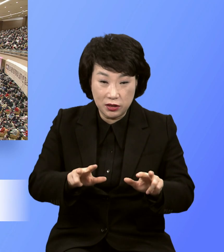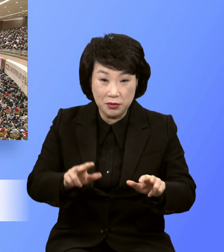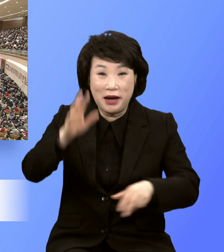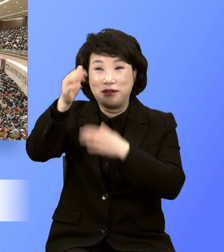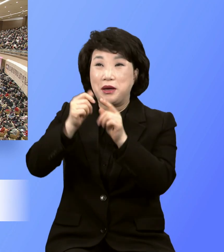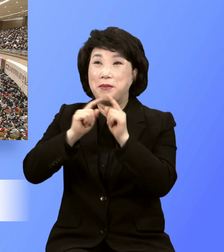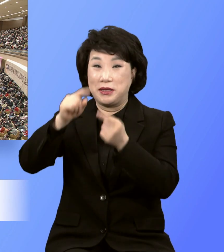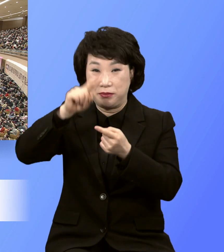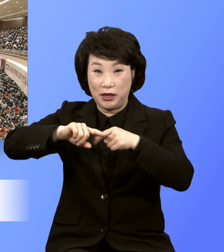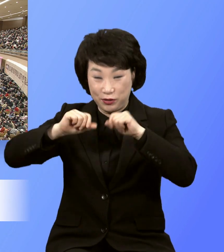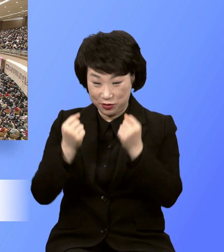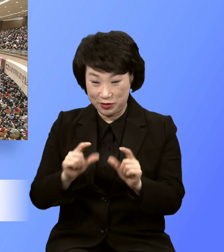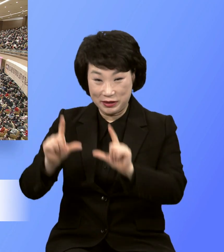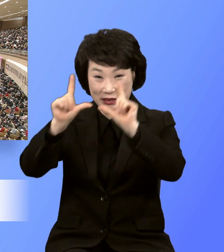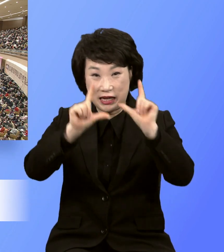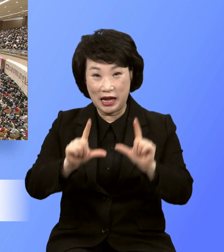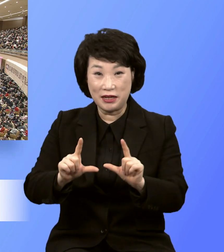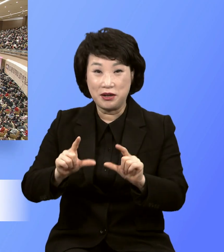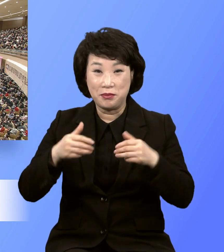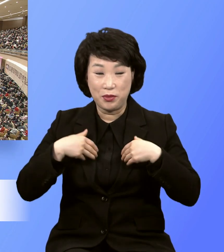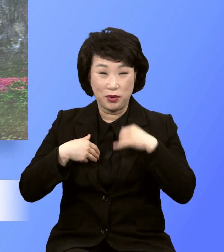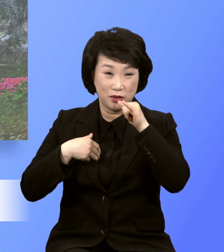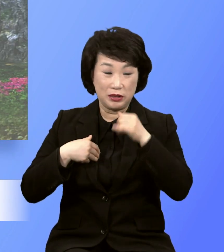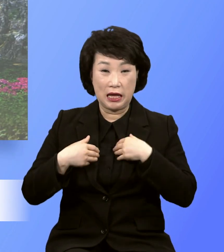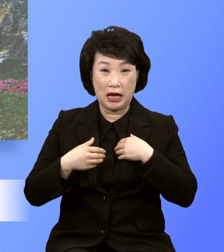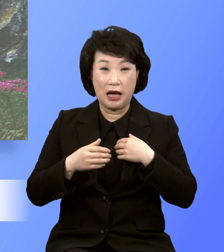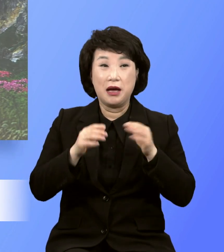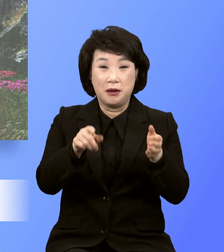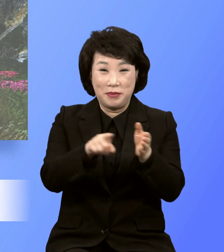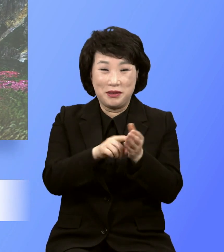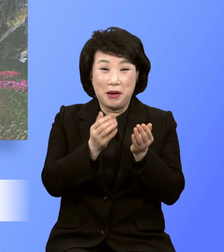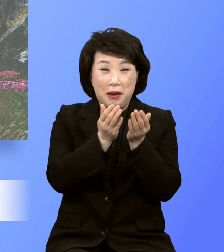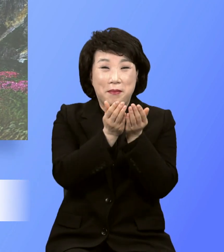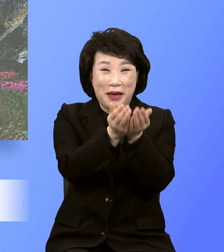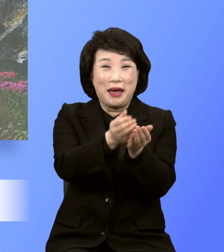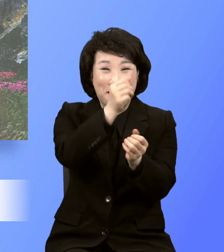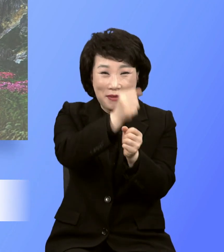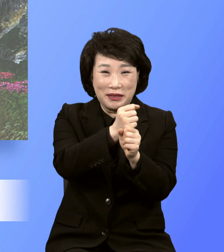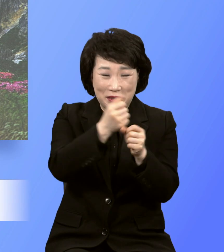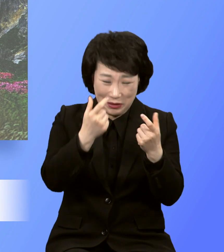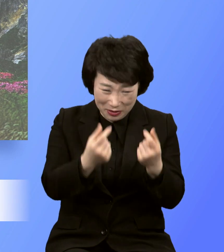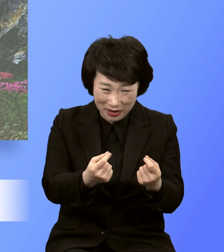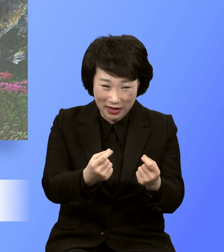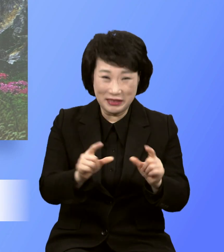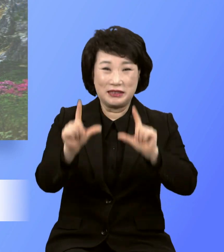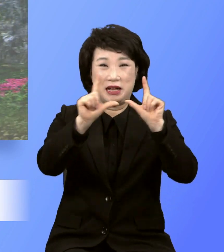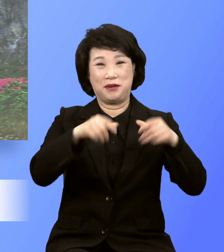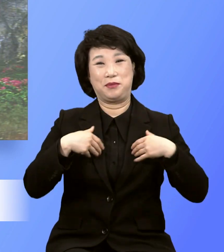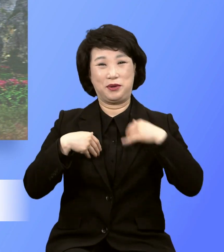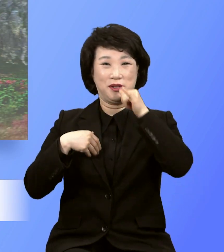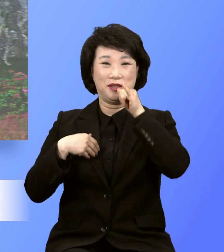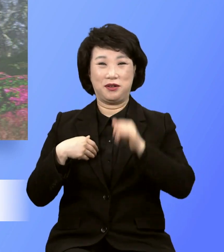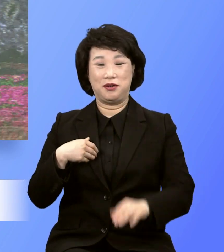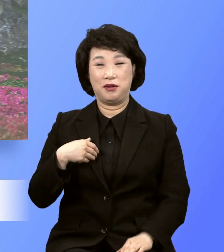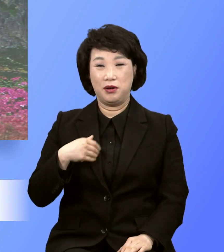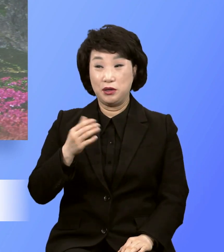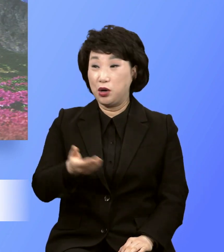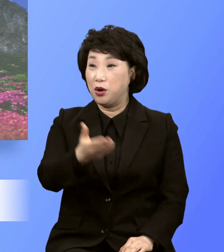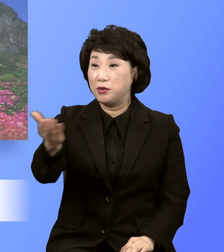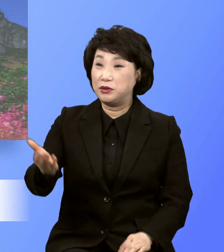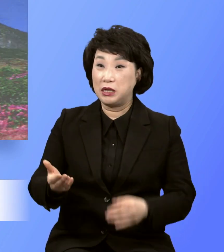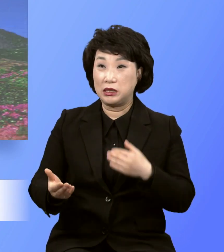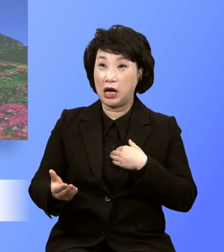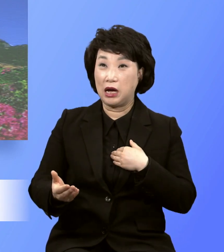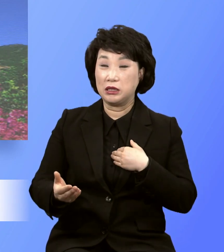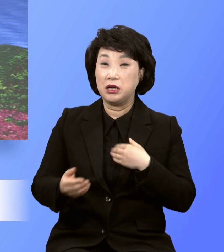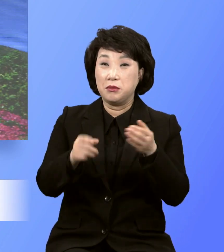하나님 말씀대로 살아가면서 내가 방주 짓는 거와 똑같이 살아가잖아요. 근데 나는